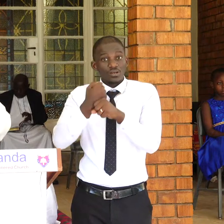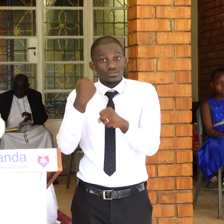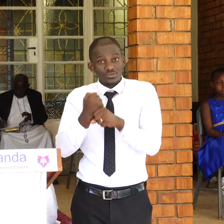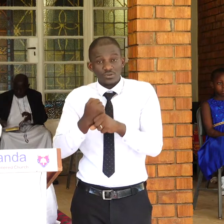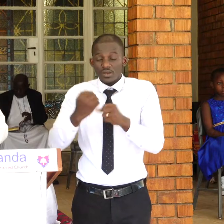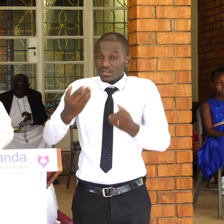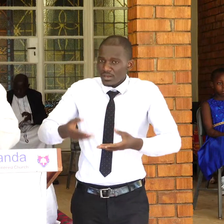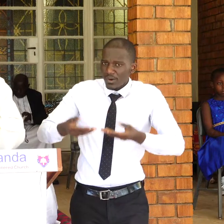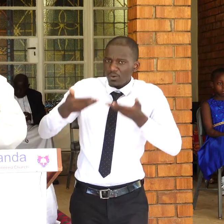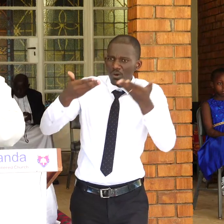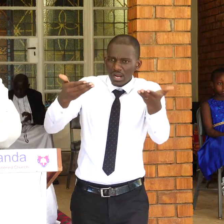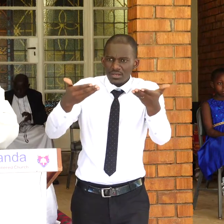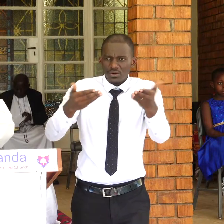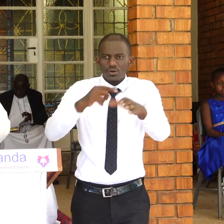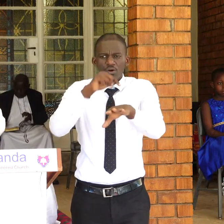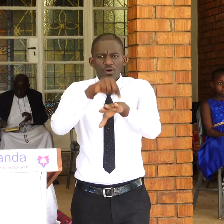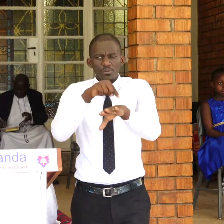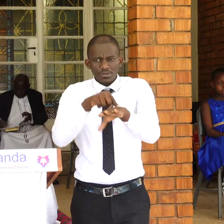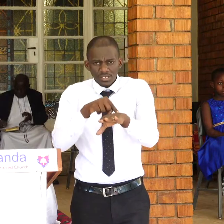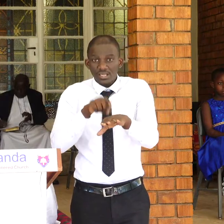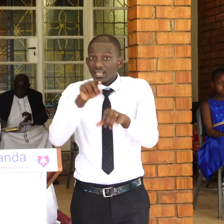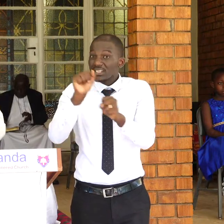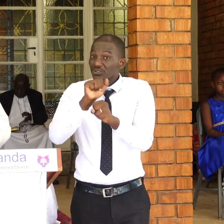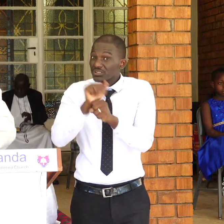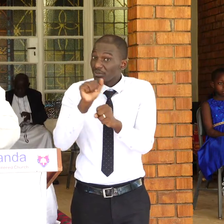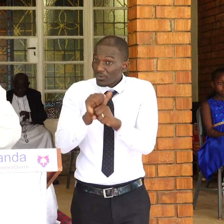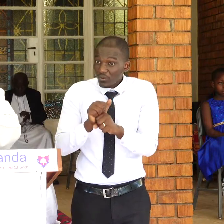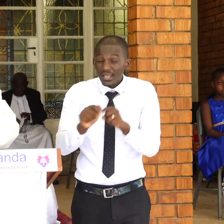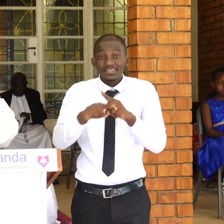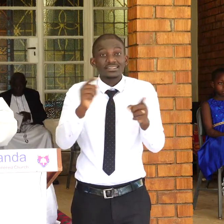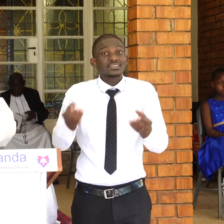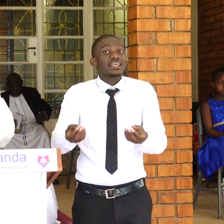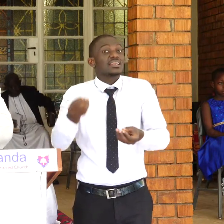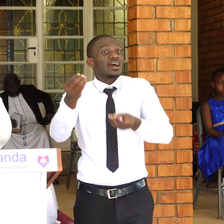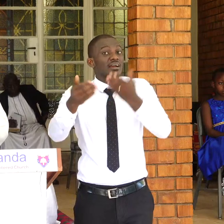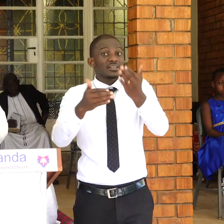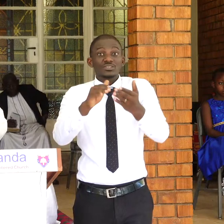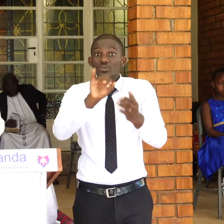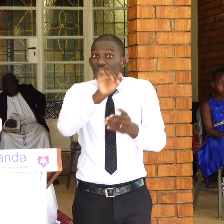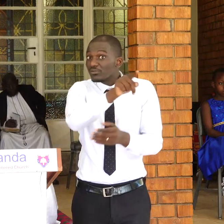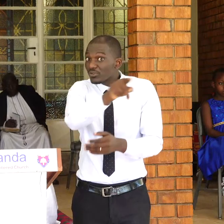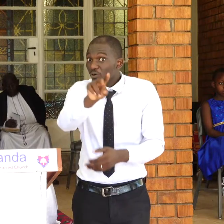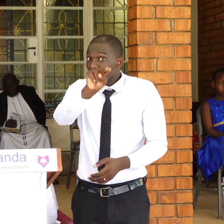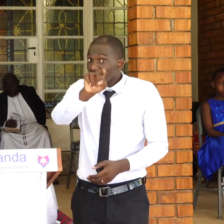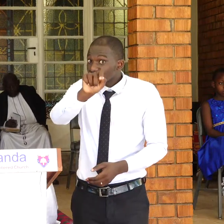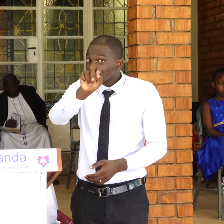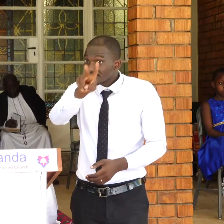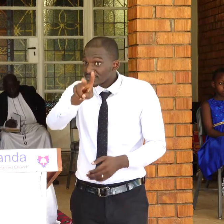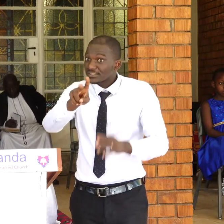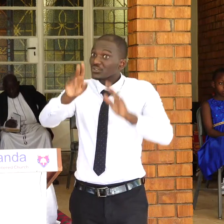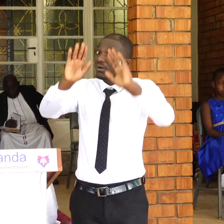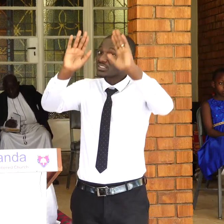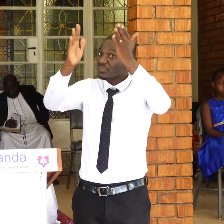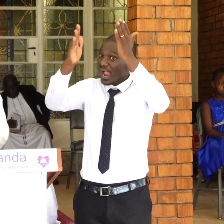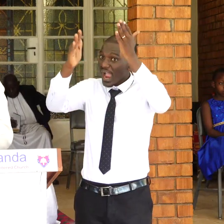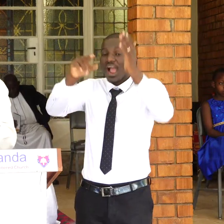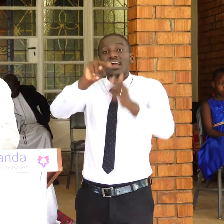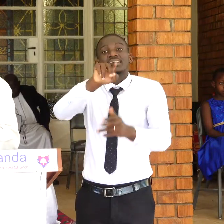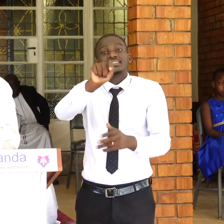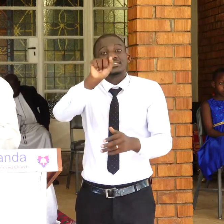bawaayo obudde, ekyo kye bakola saddaaka. Abange bw'obanga oli ku NTV mu ddiiro lyawo, kubirako NTV mu